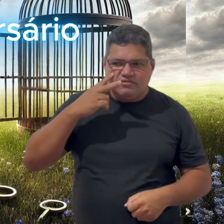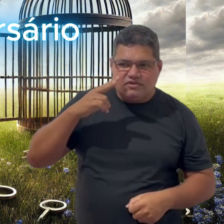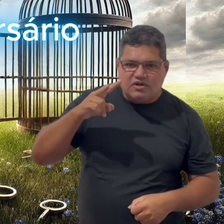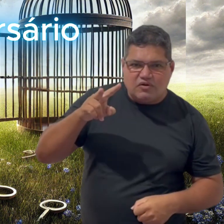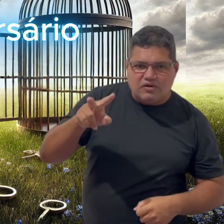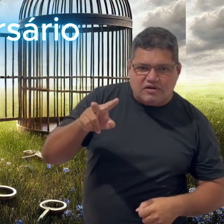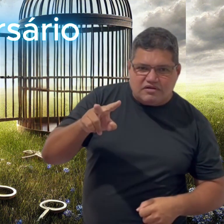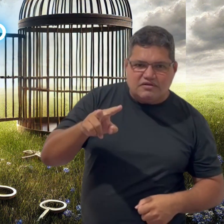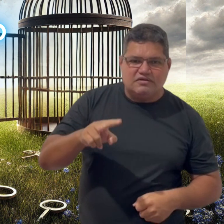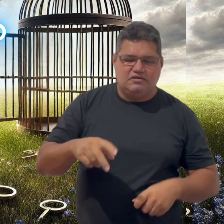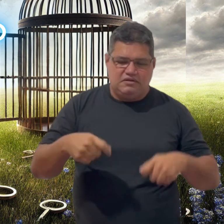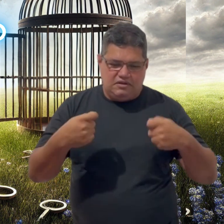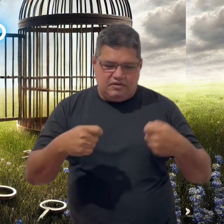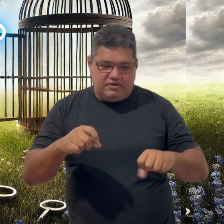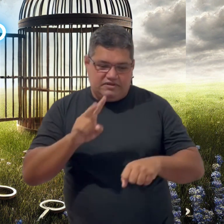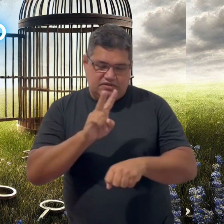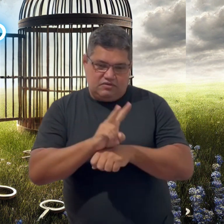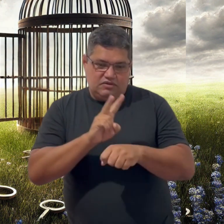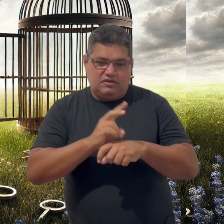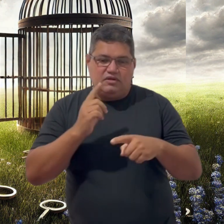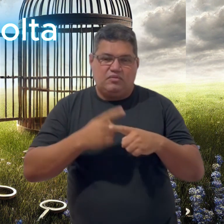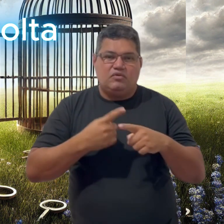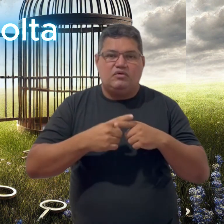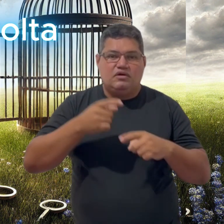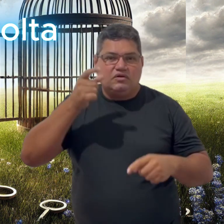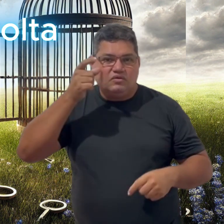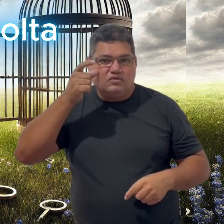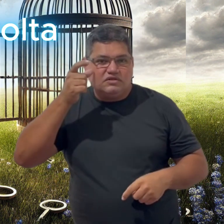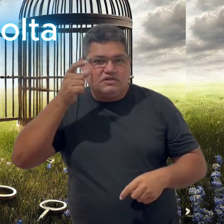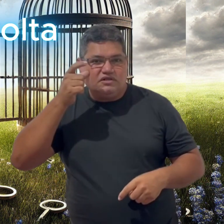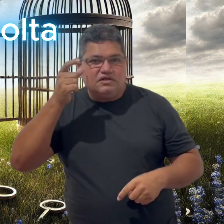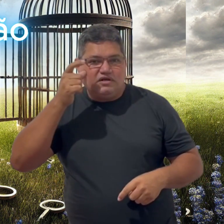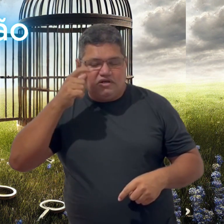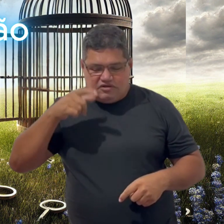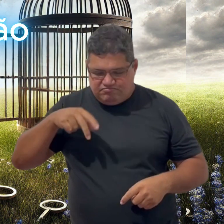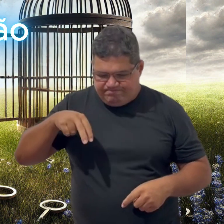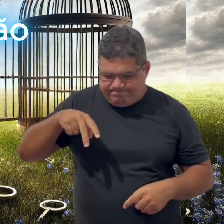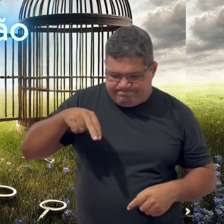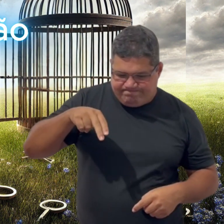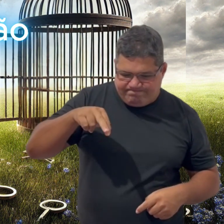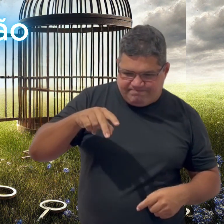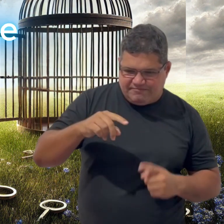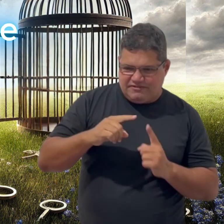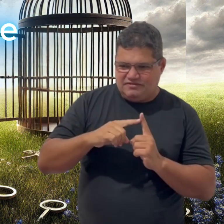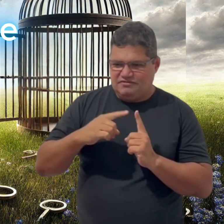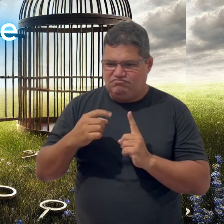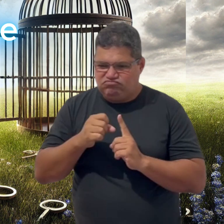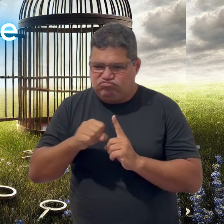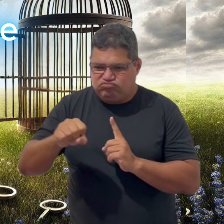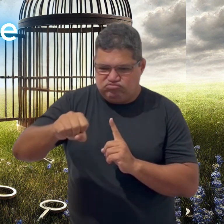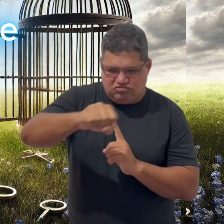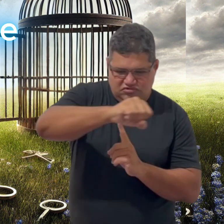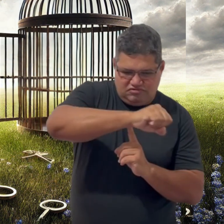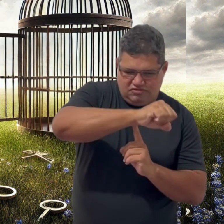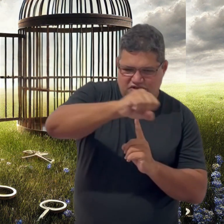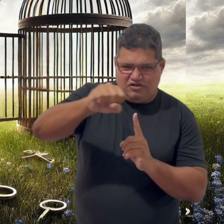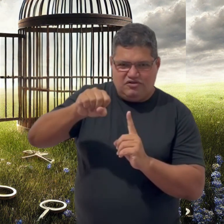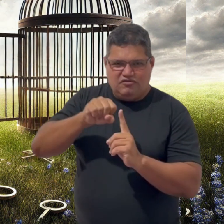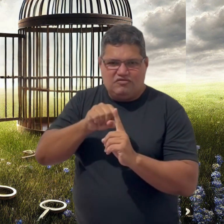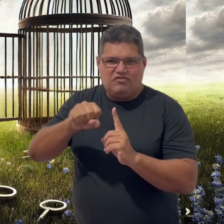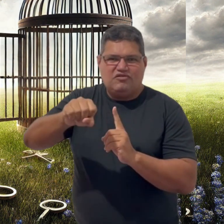Vosso adversário, o diabo, anda em volta como leão que ruge,